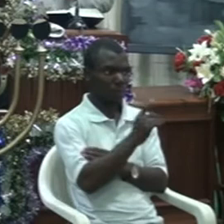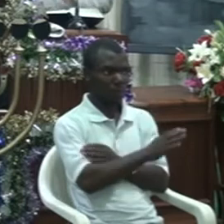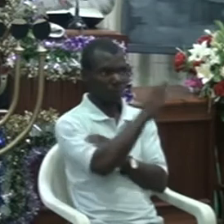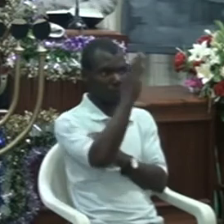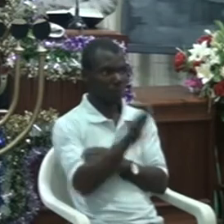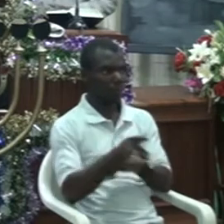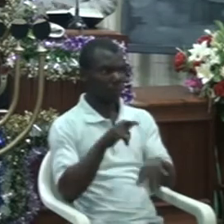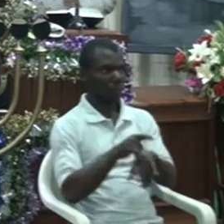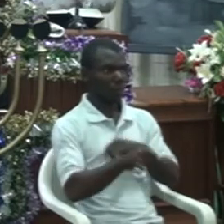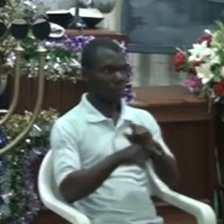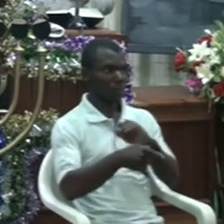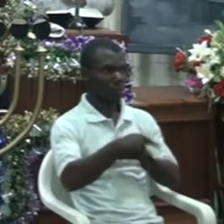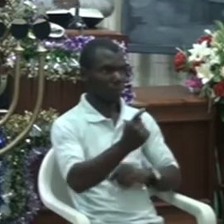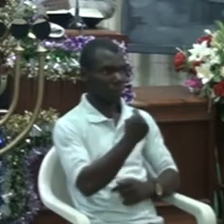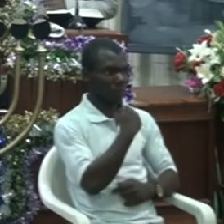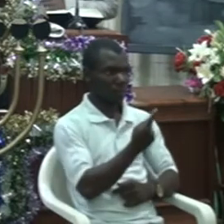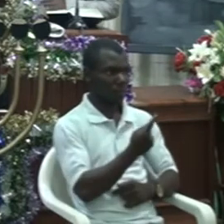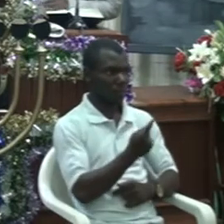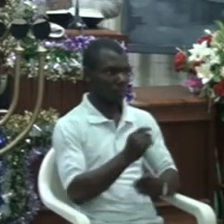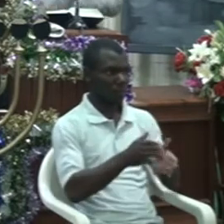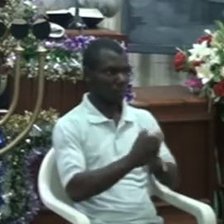Dieu ne ment point. Il dit,